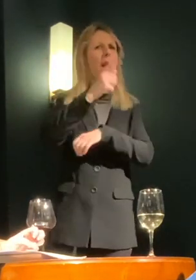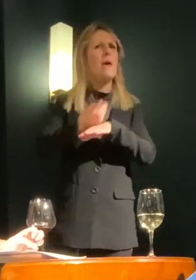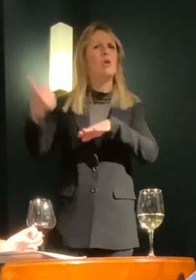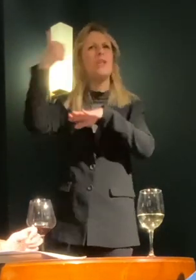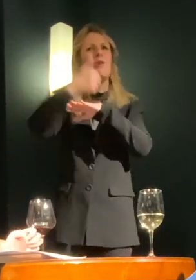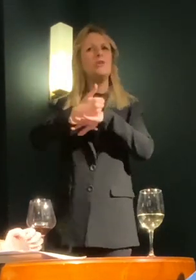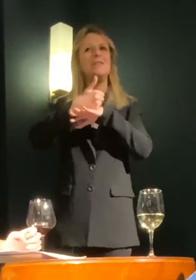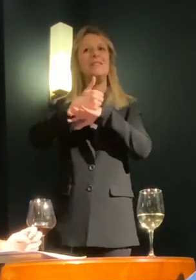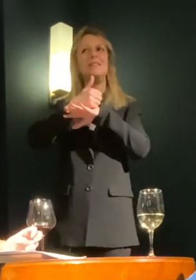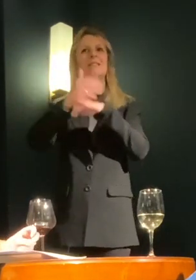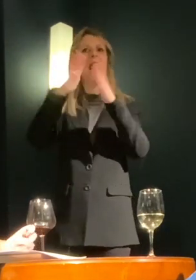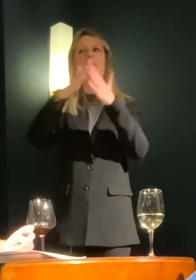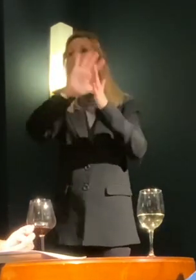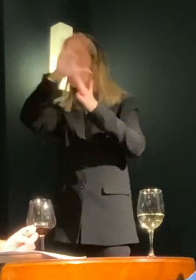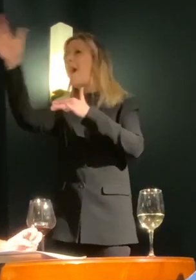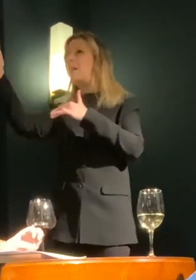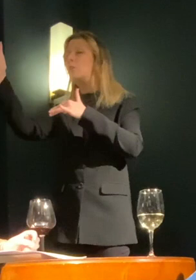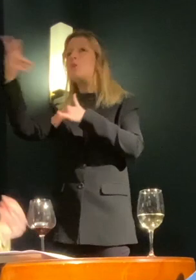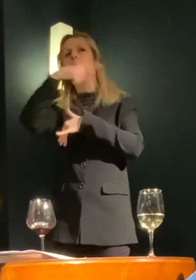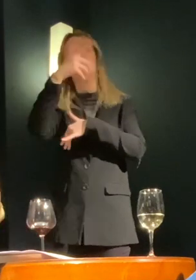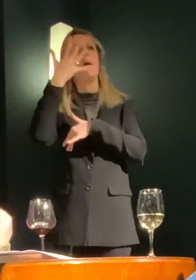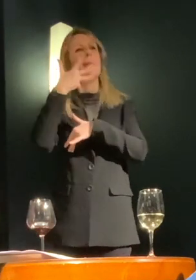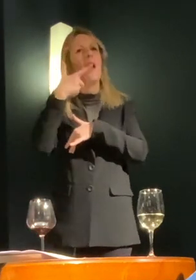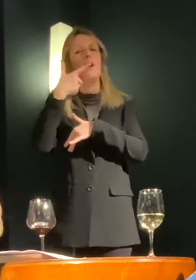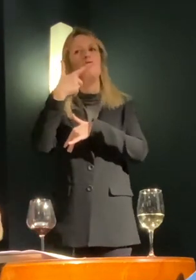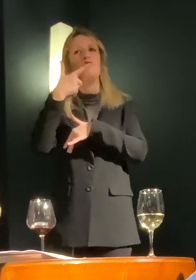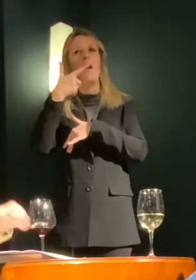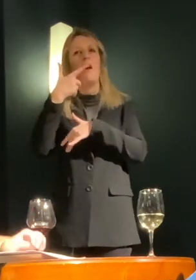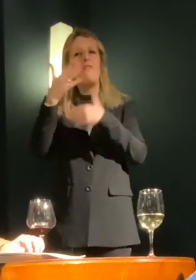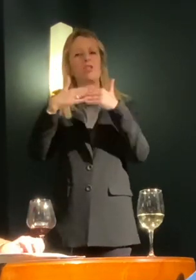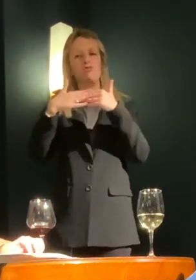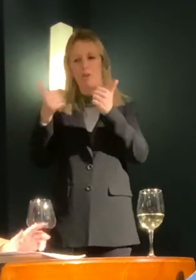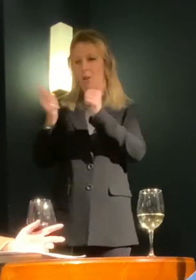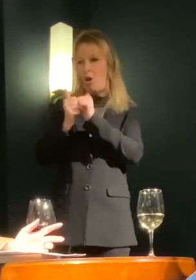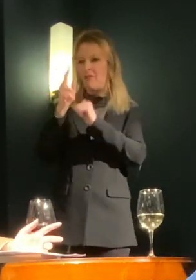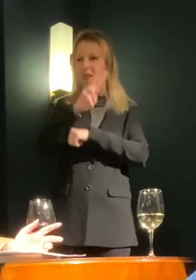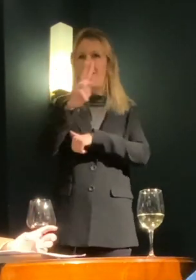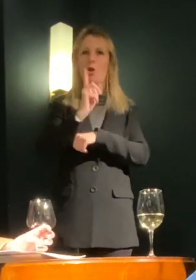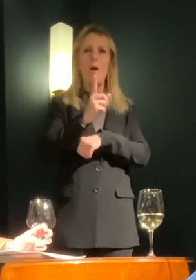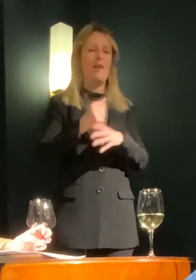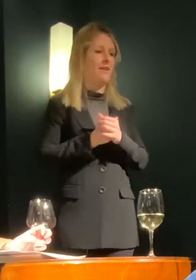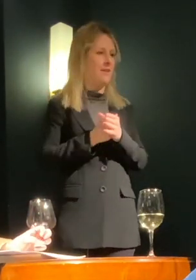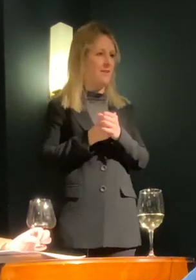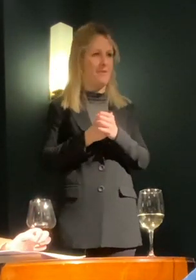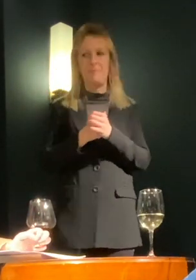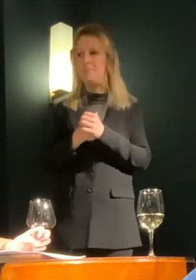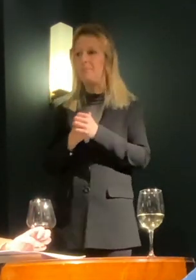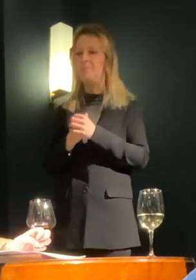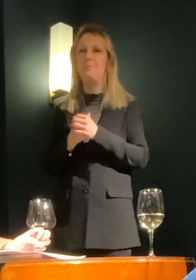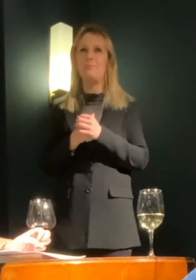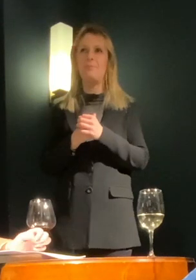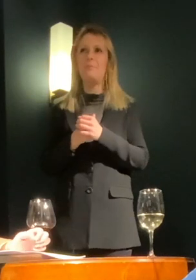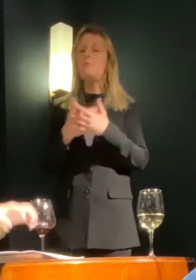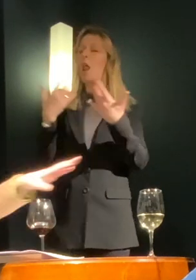bene vicino a Valerio? Che domanda è, ragazzi, veramente. Ma il vino non sono io.